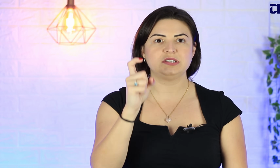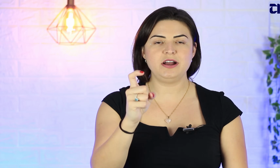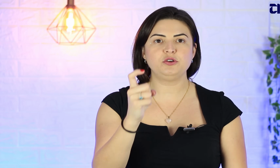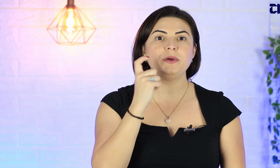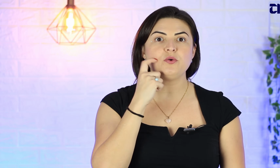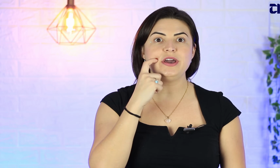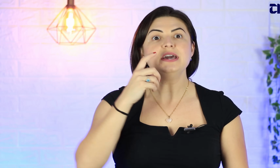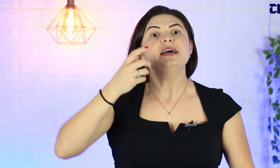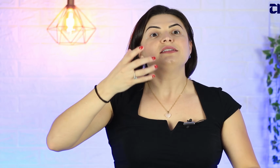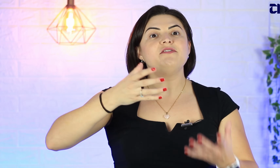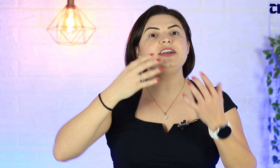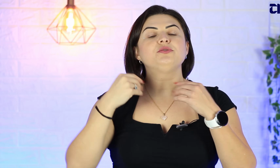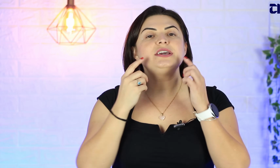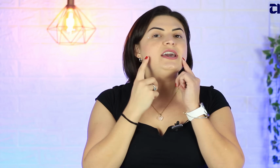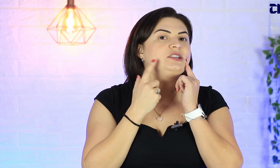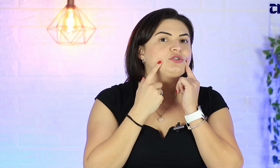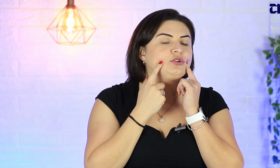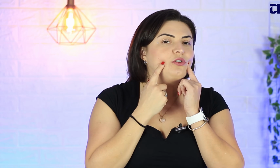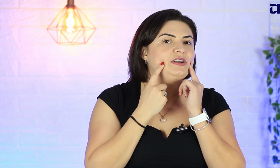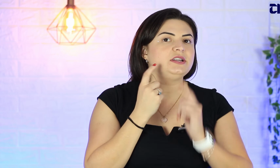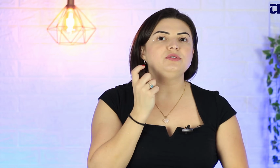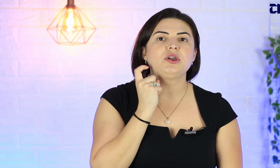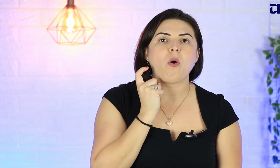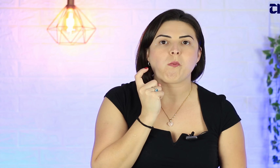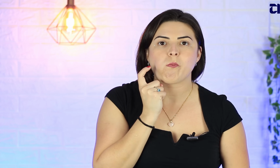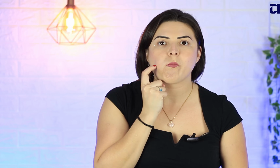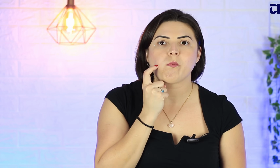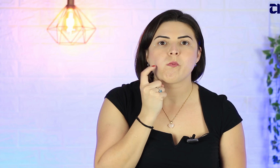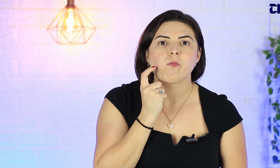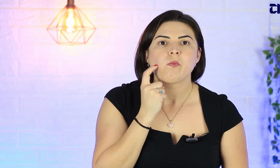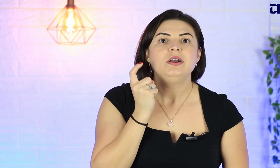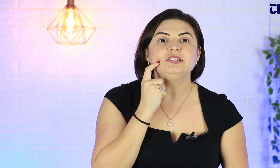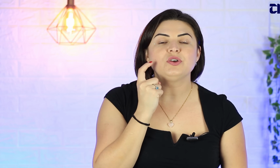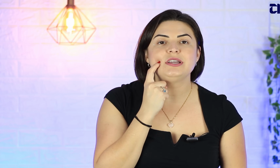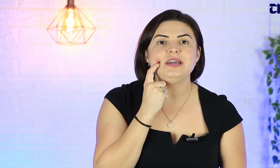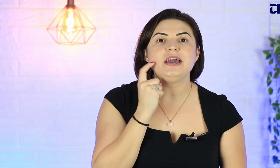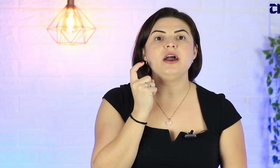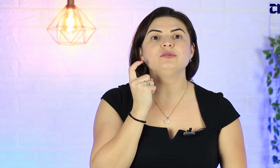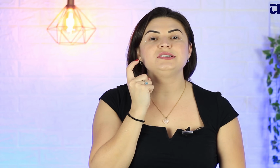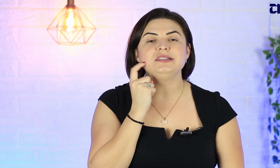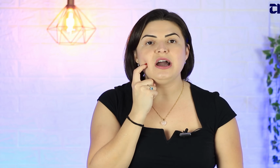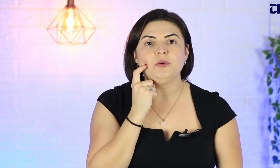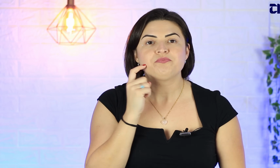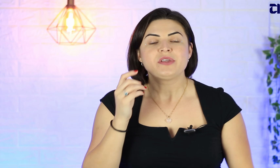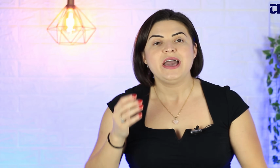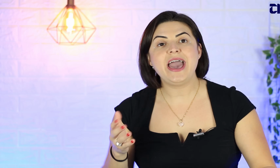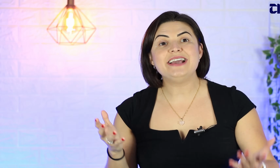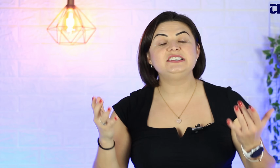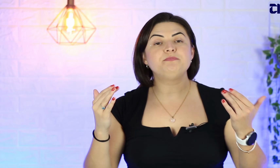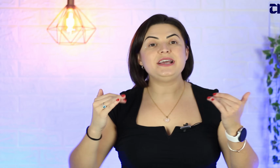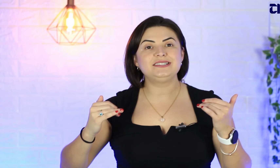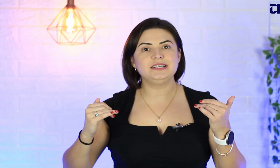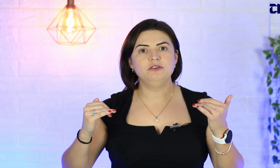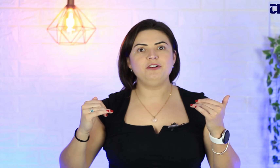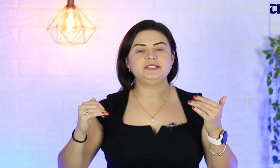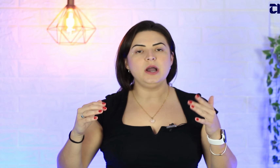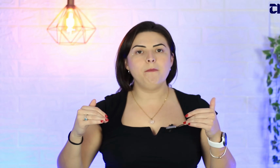Certo? Pegou aí? Tá vendo? O que é isso que eu tô fazendo aqui, ó? Isso aqui é o sinal, é a expressão facial